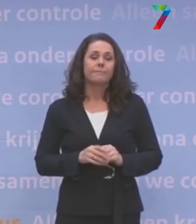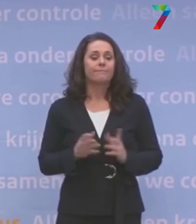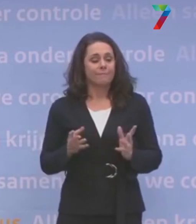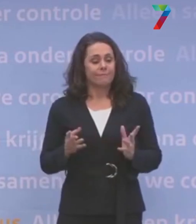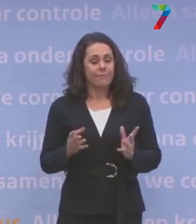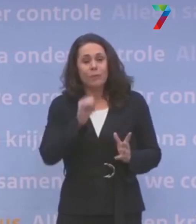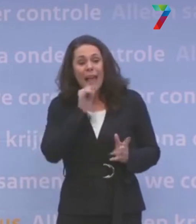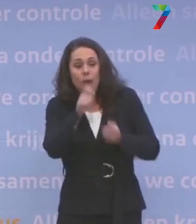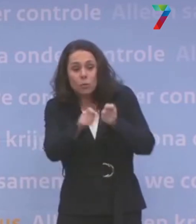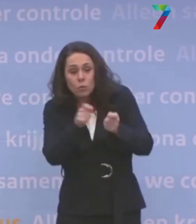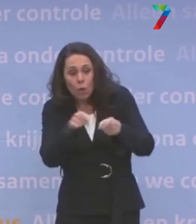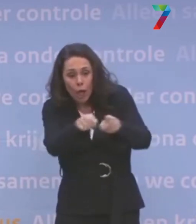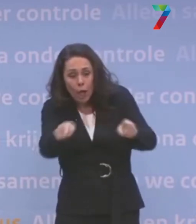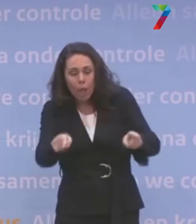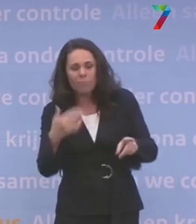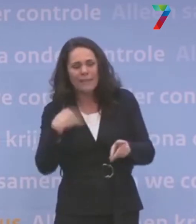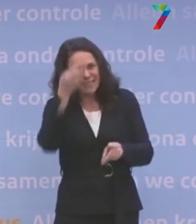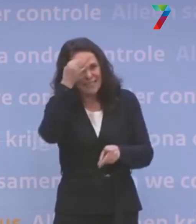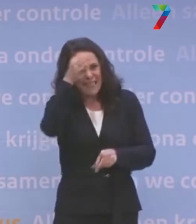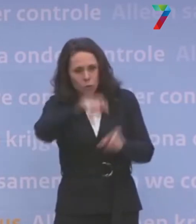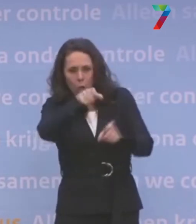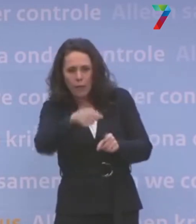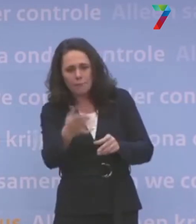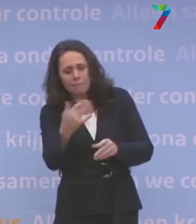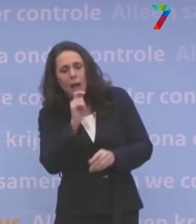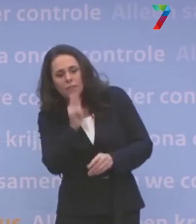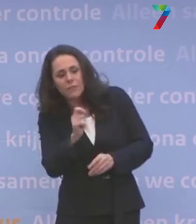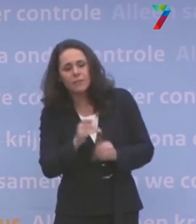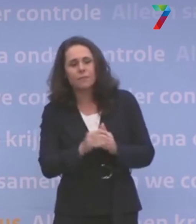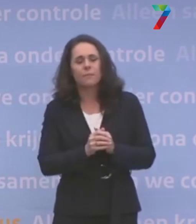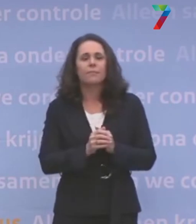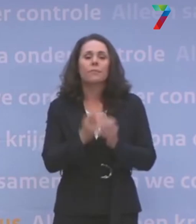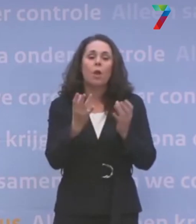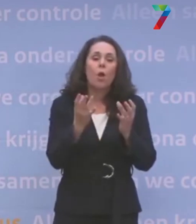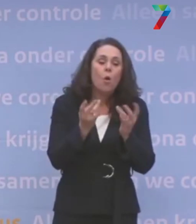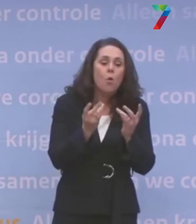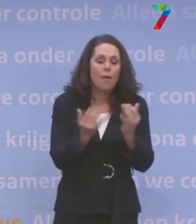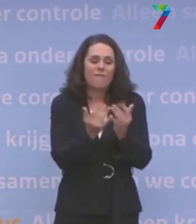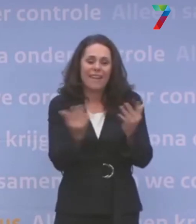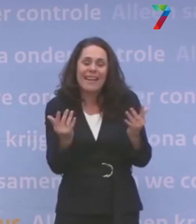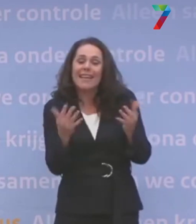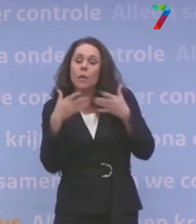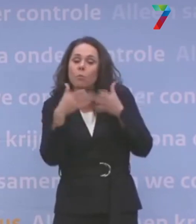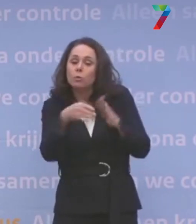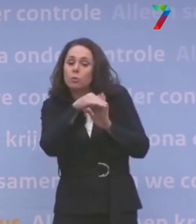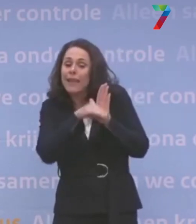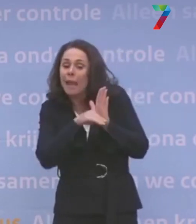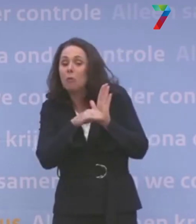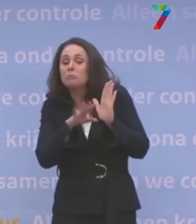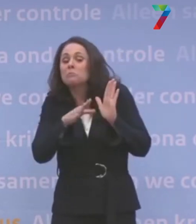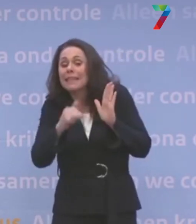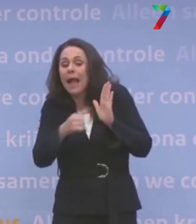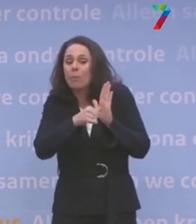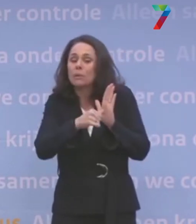de ouderenzorg gevraagd ons te adviseren over hoe en wanneer een aanpassing van de bezoekregeling mogelijk zou kunnen